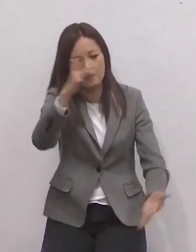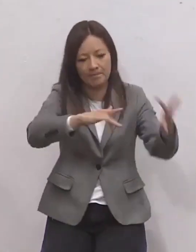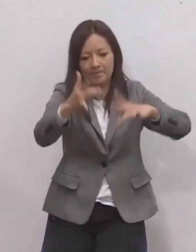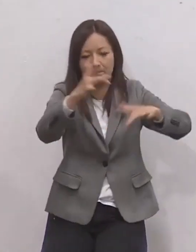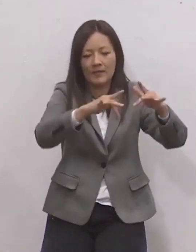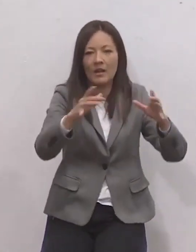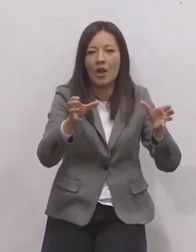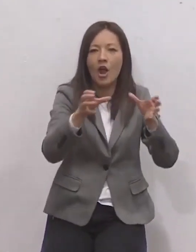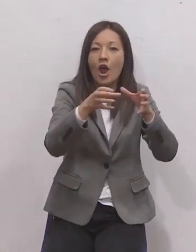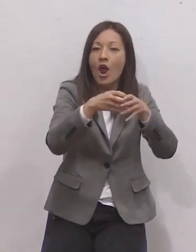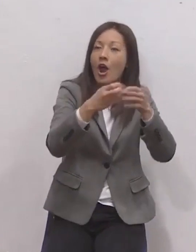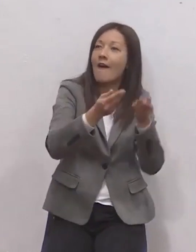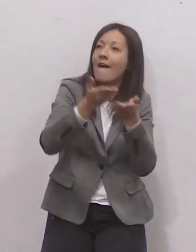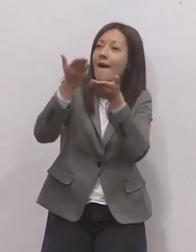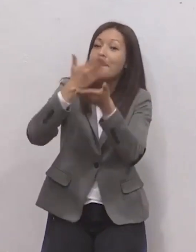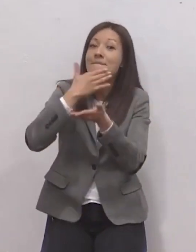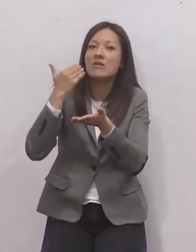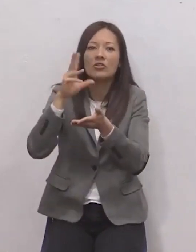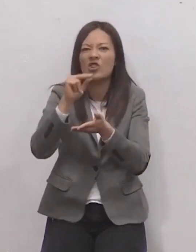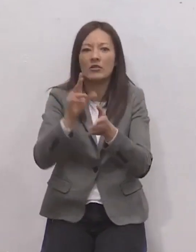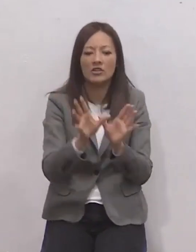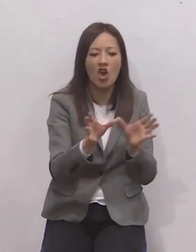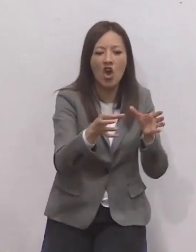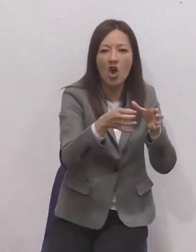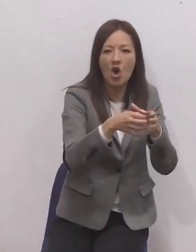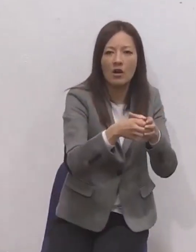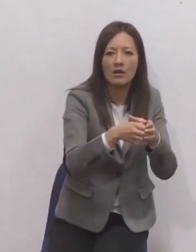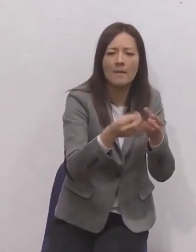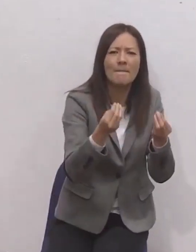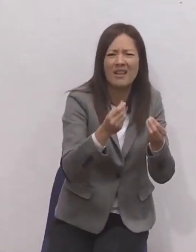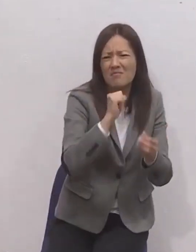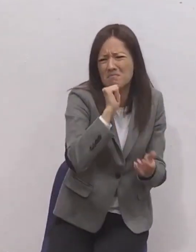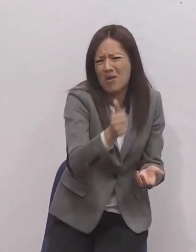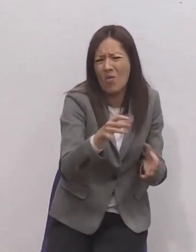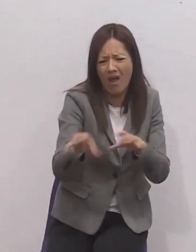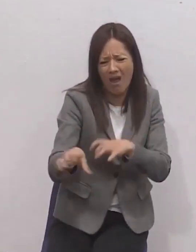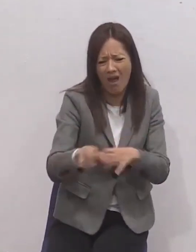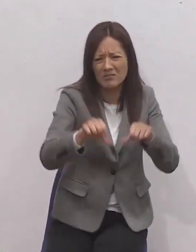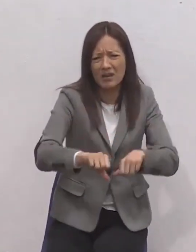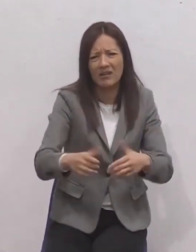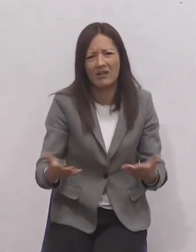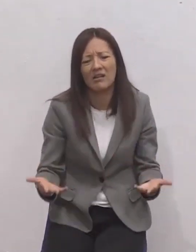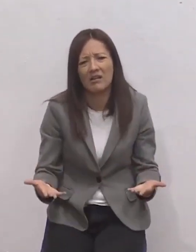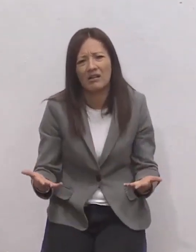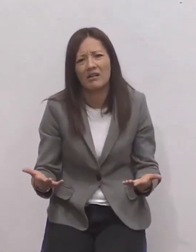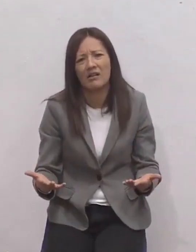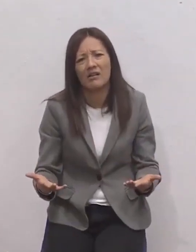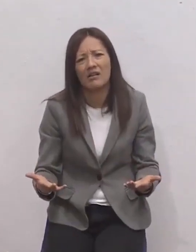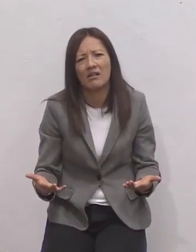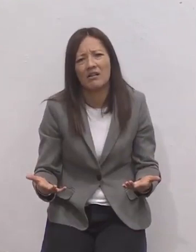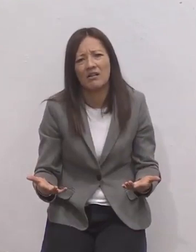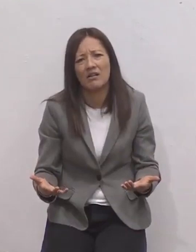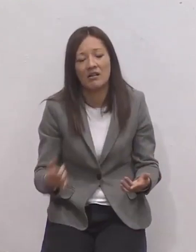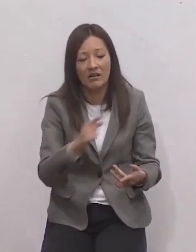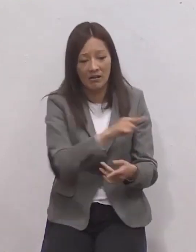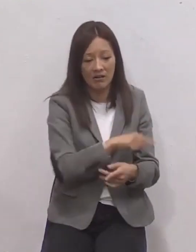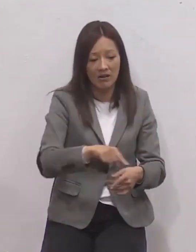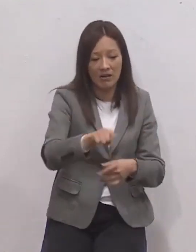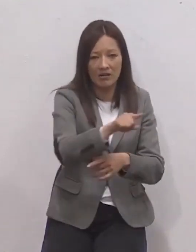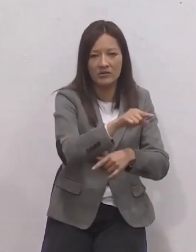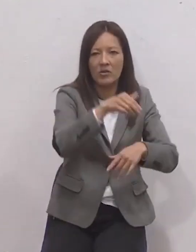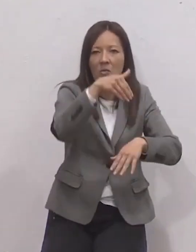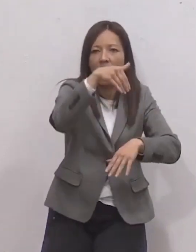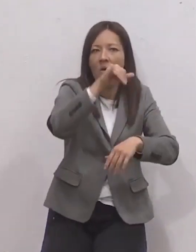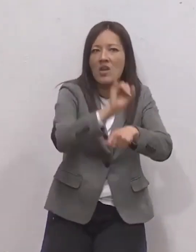congregando para lo mejor, sino ¿para qué? Para lo peor. Antes la congregación está siendo sinagoga de Satanás, o